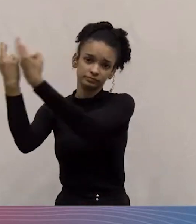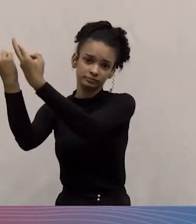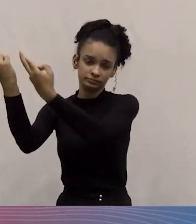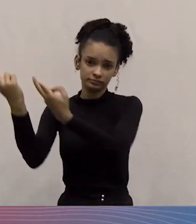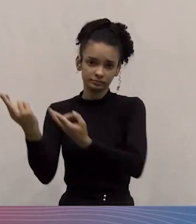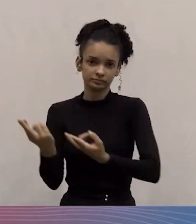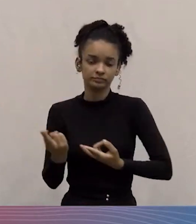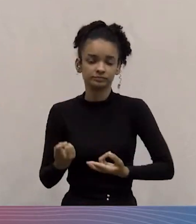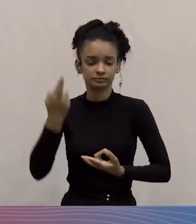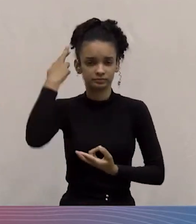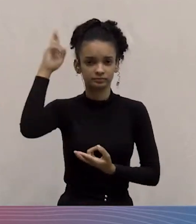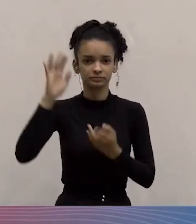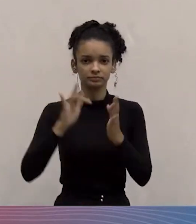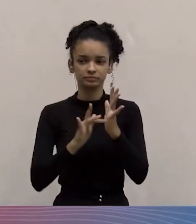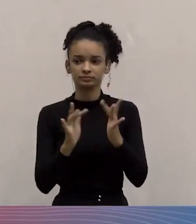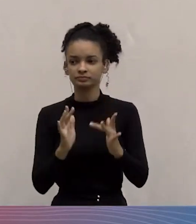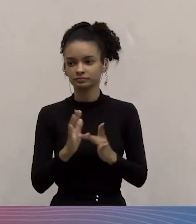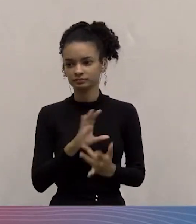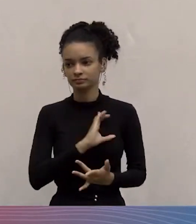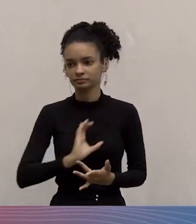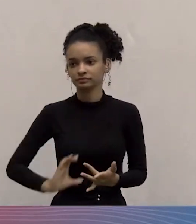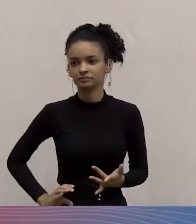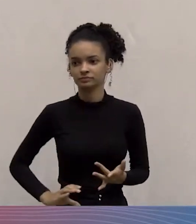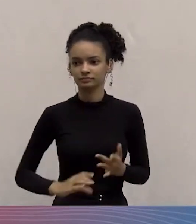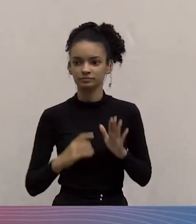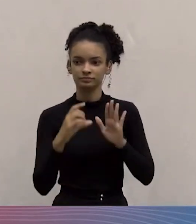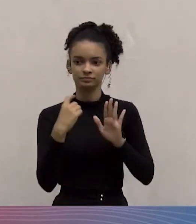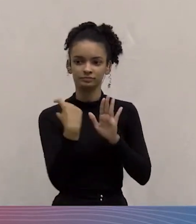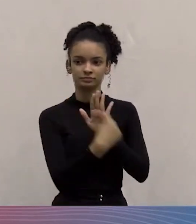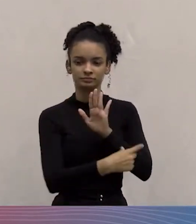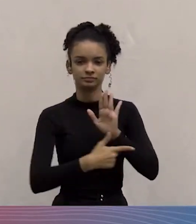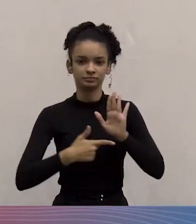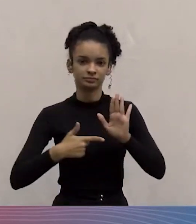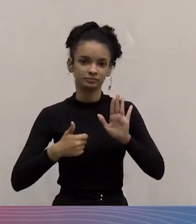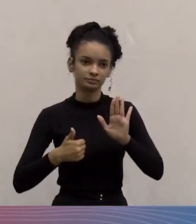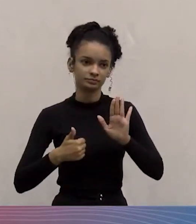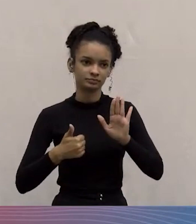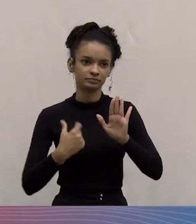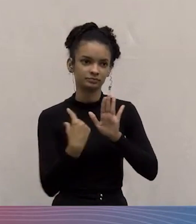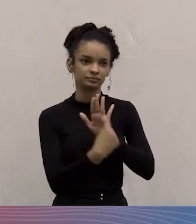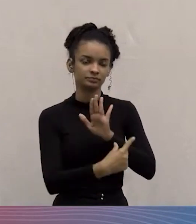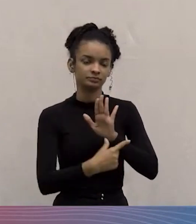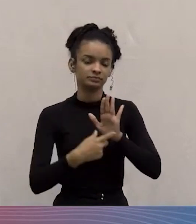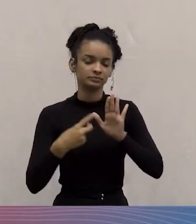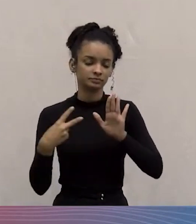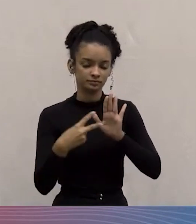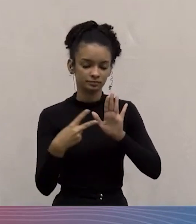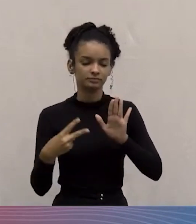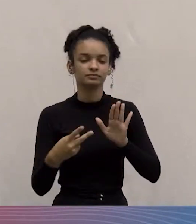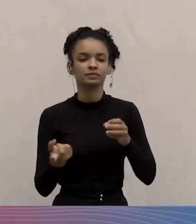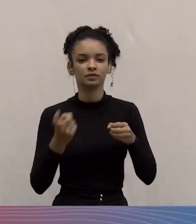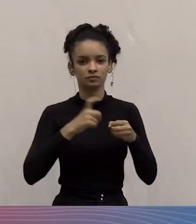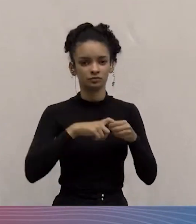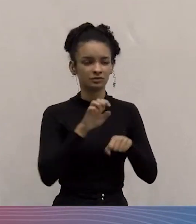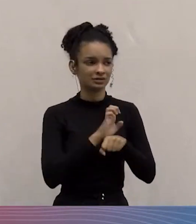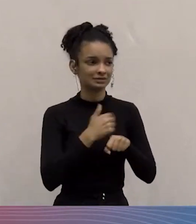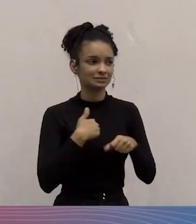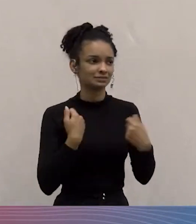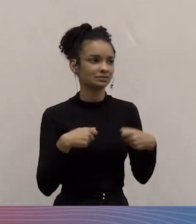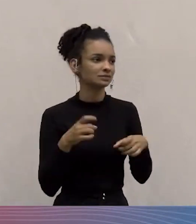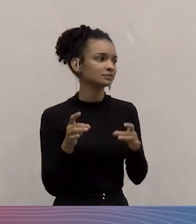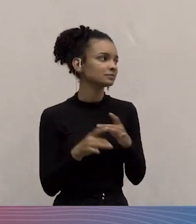Jesus Cristo. Versículo 21 e 22, voltando lá para Efésios. Ó Senhor, preciso terminar